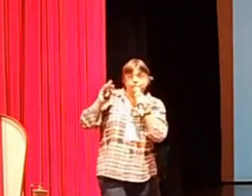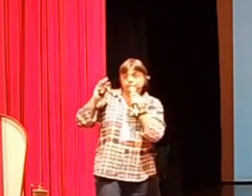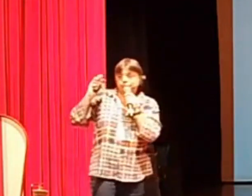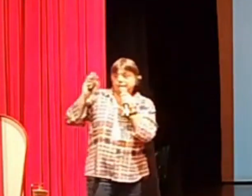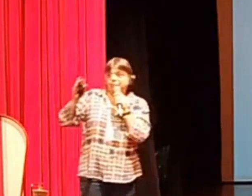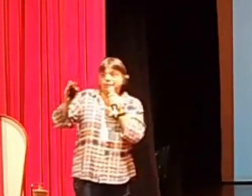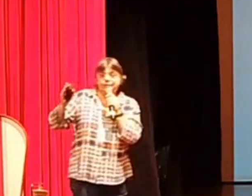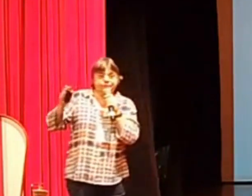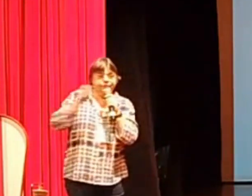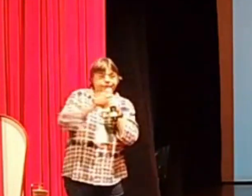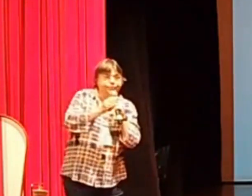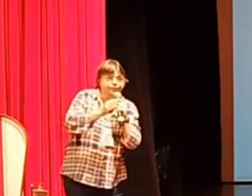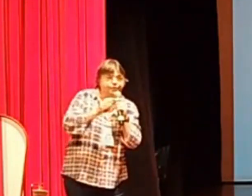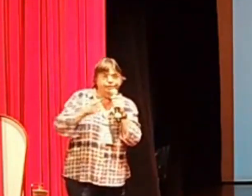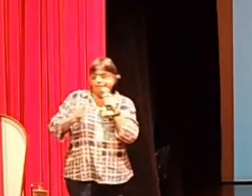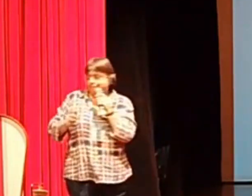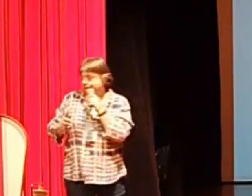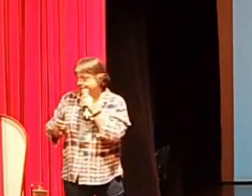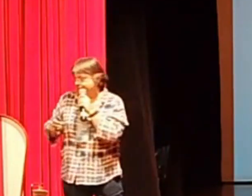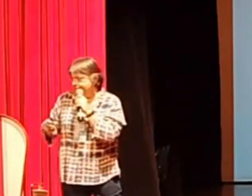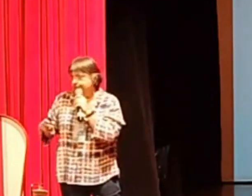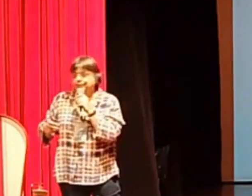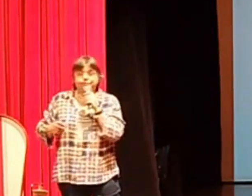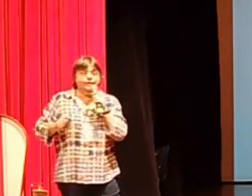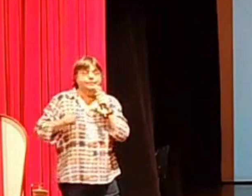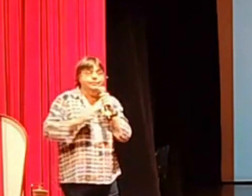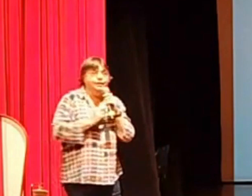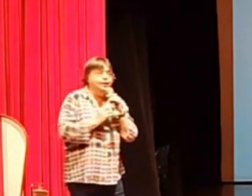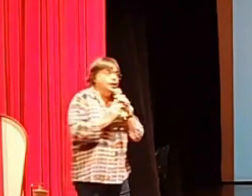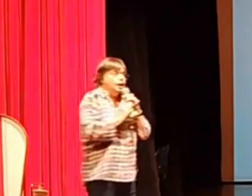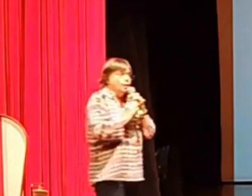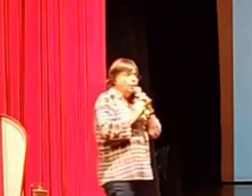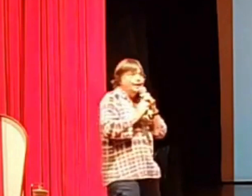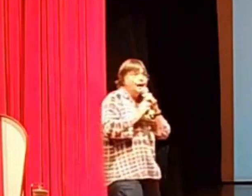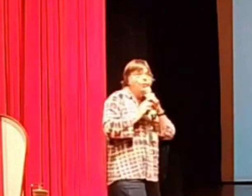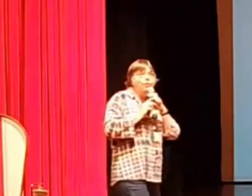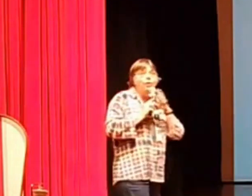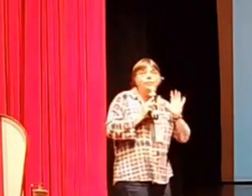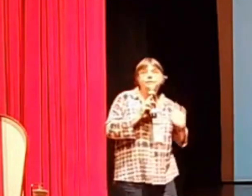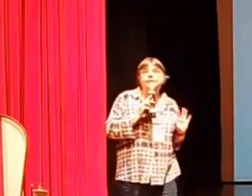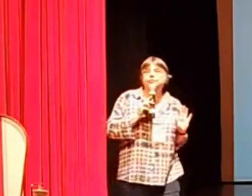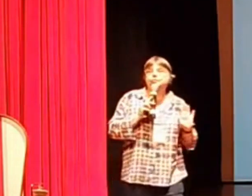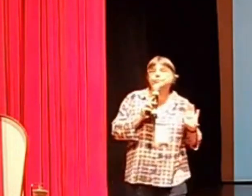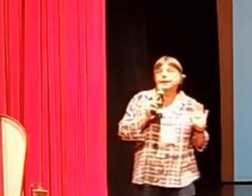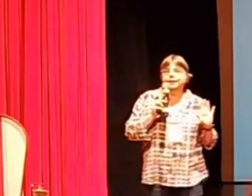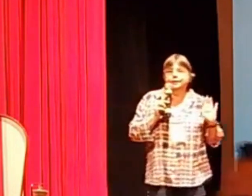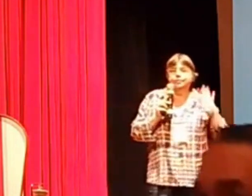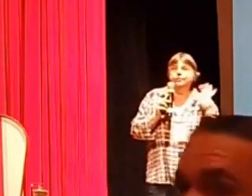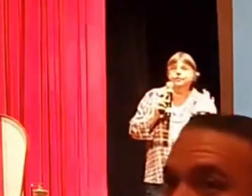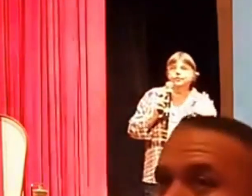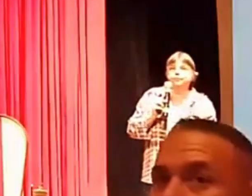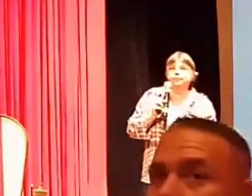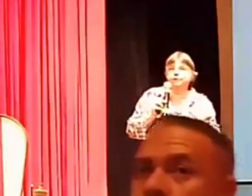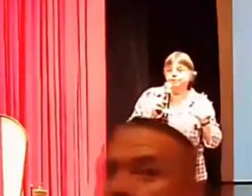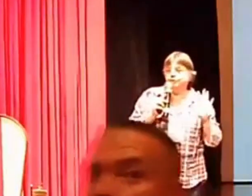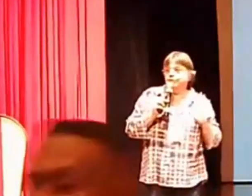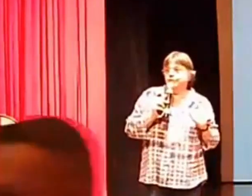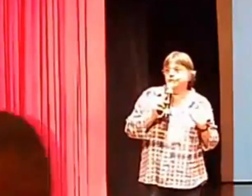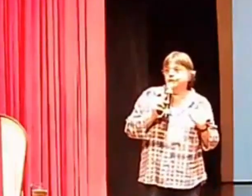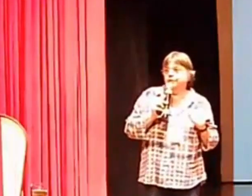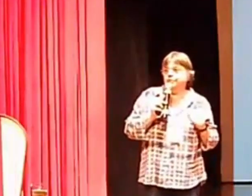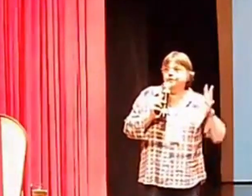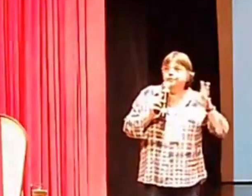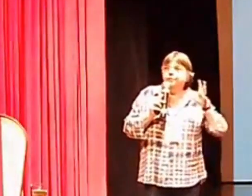Aí é bom que a Priscila falou logo antes, então a gente vai ver o grau pobre da descoberta. Quando se descobriu que